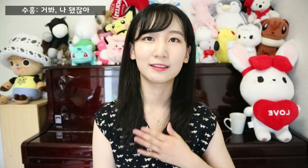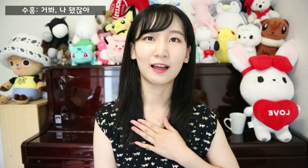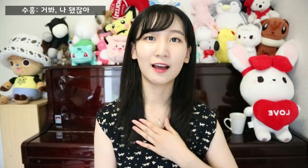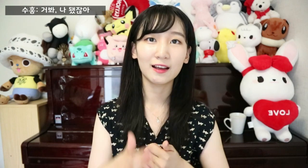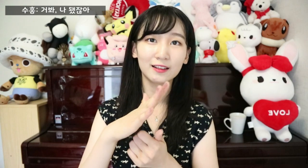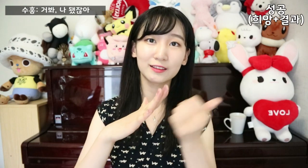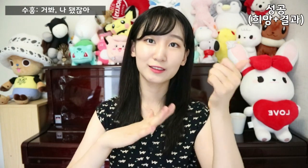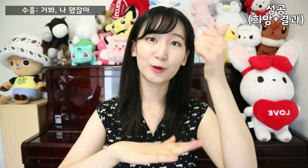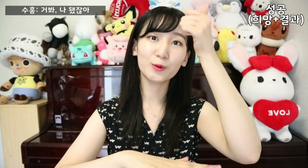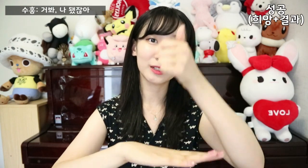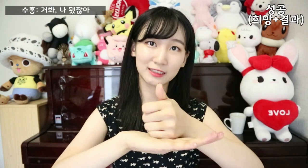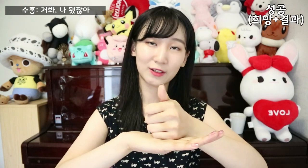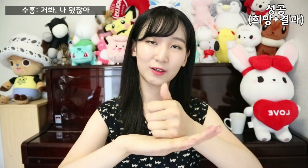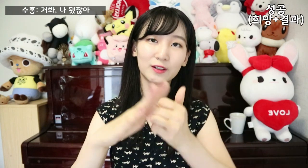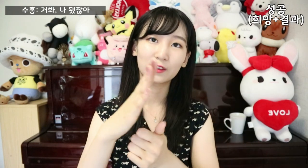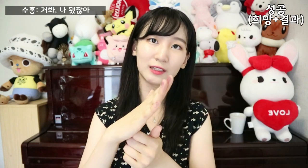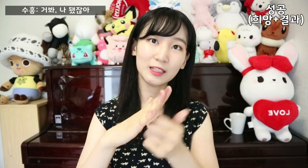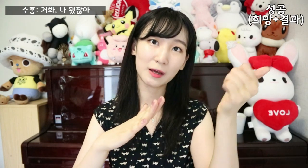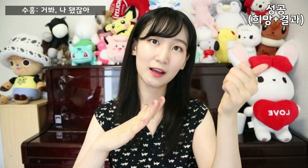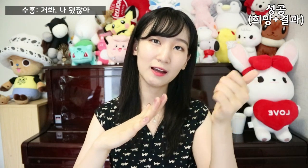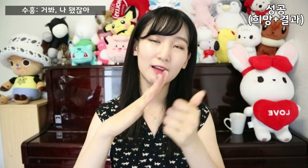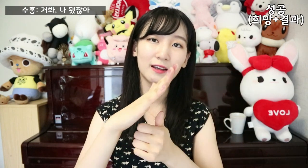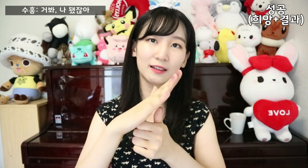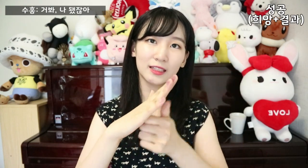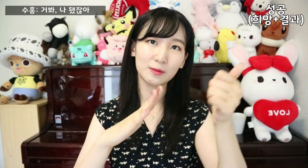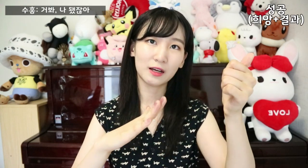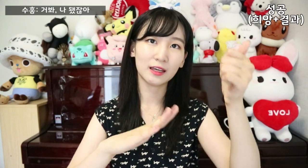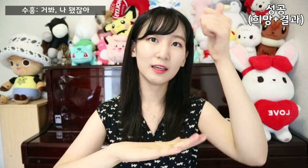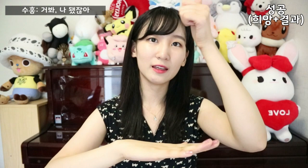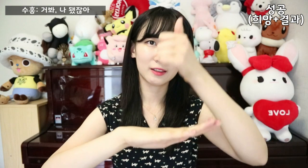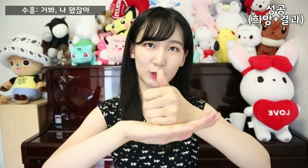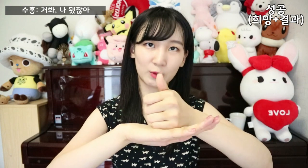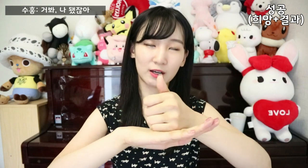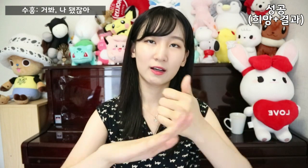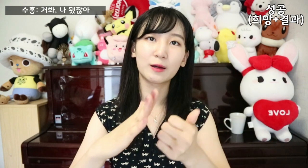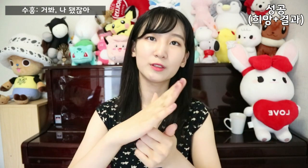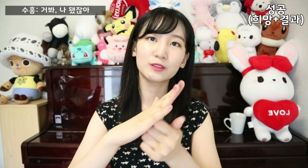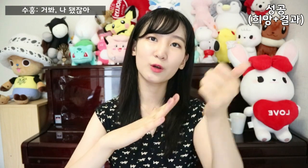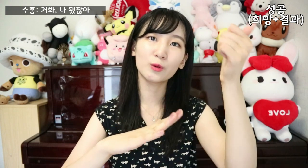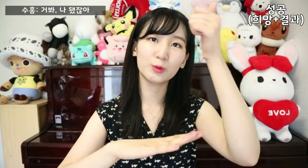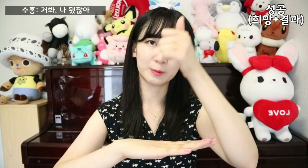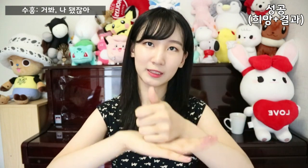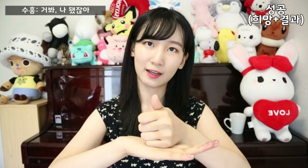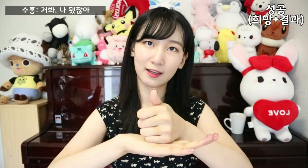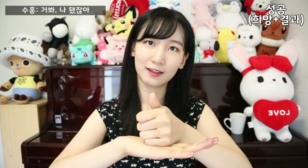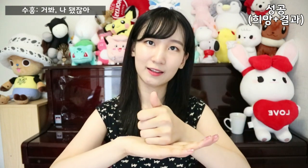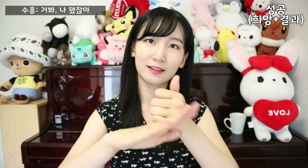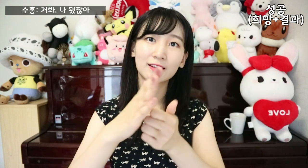나 성공했어. 희망. 희망의 결과. 하면 성공입니다.